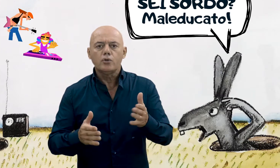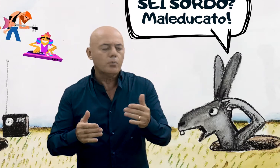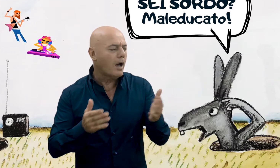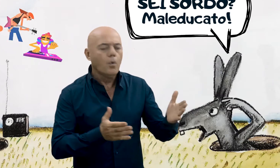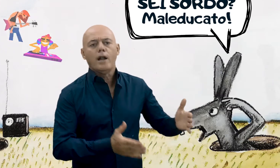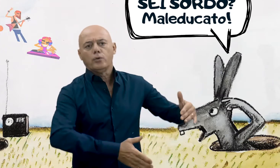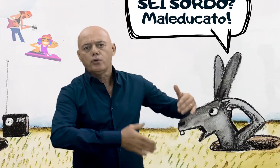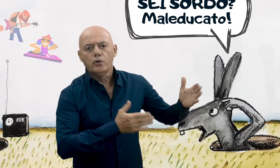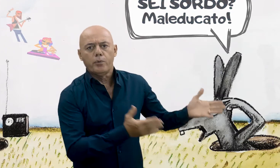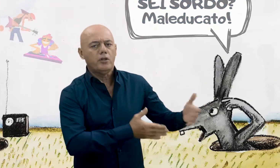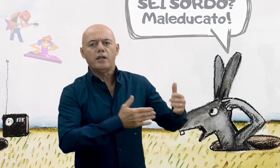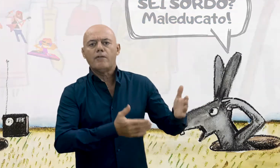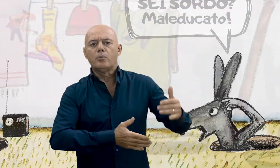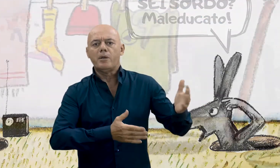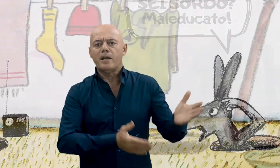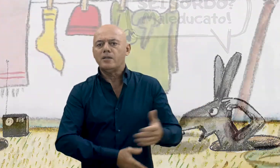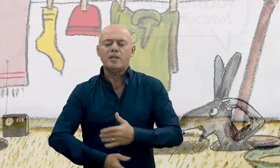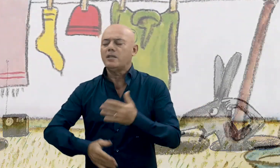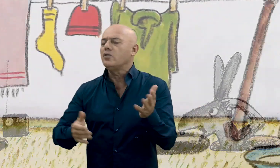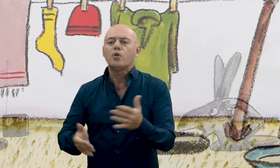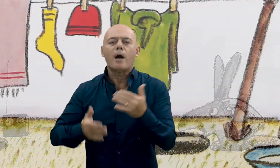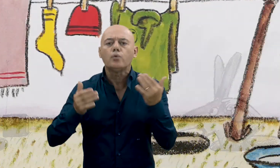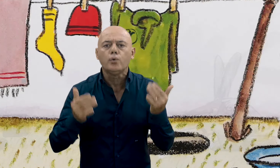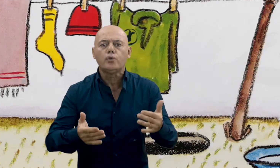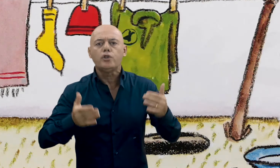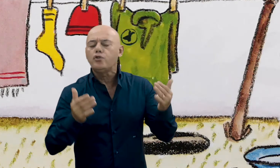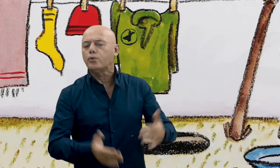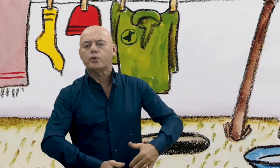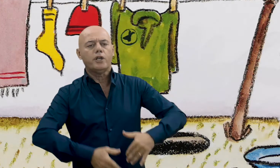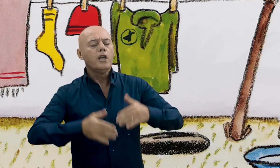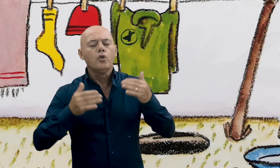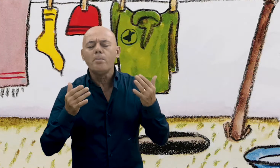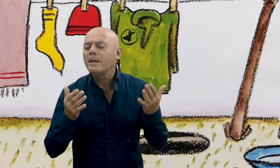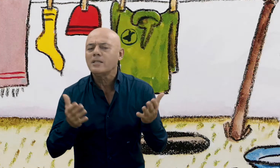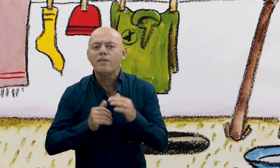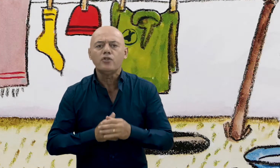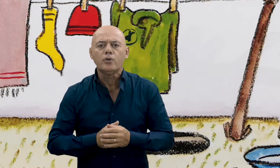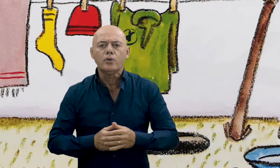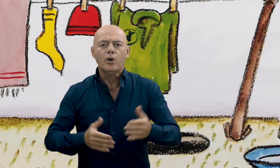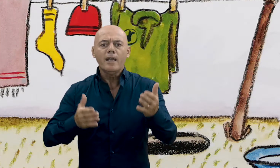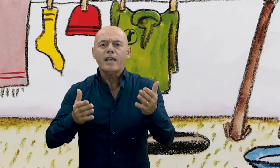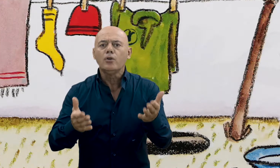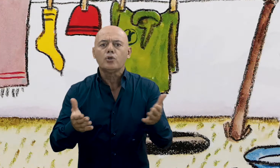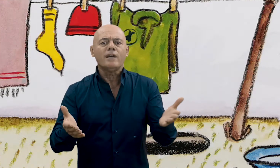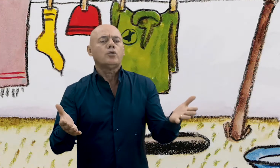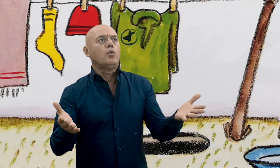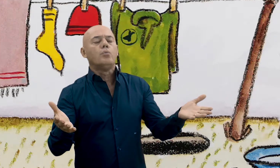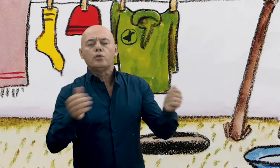Insomma, un altro giorno poi litigavano per i panni stesi, insomma, tutti i giorni. Non passava giorno che non trovassero un motivo